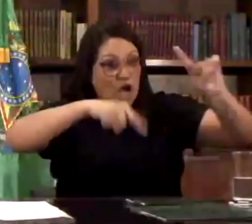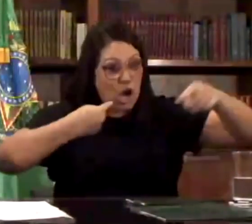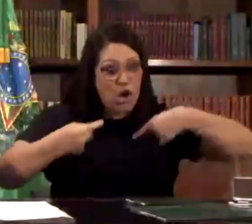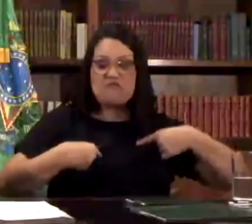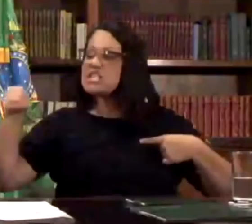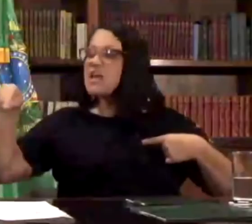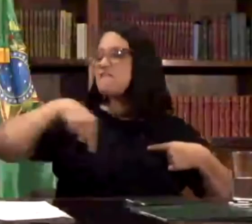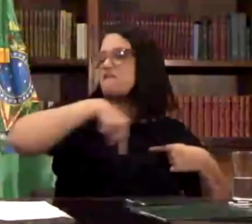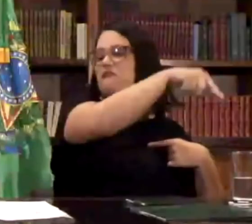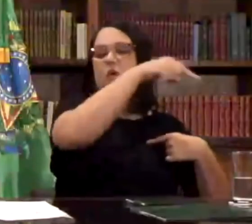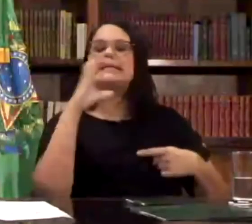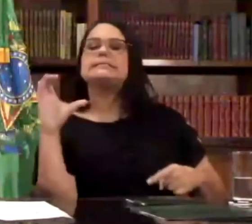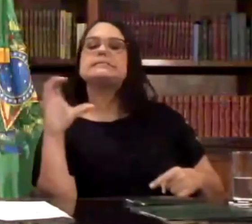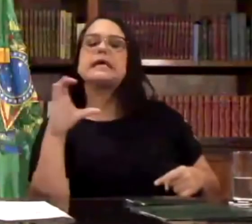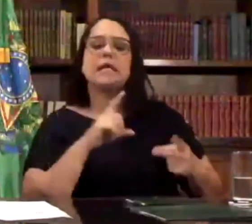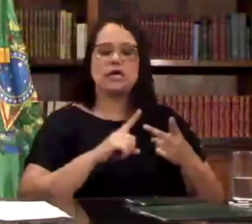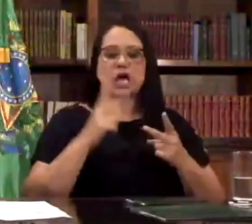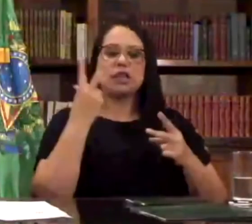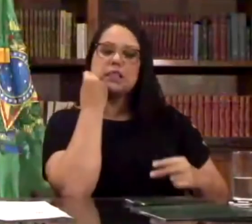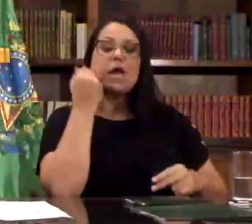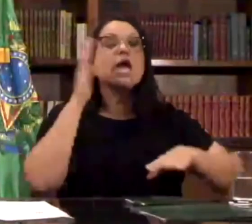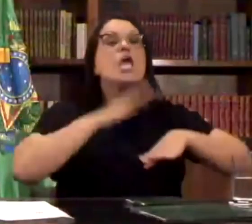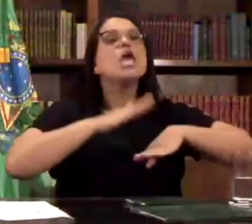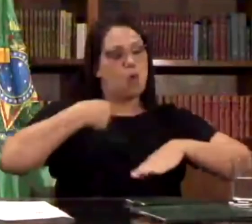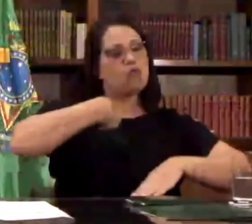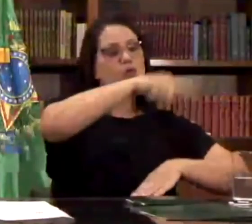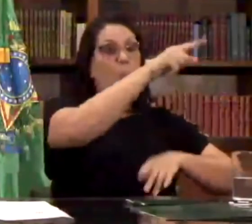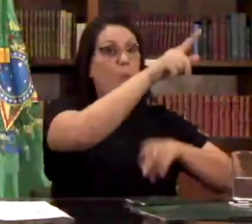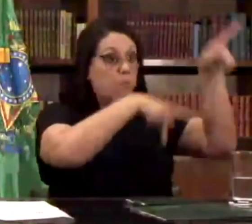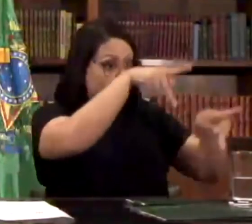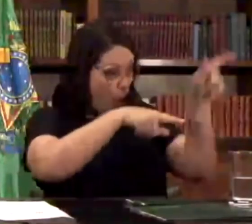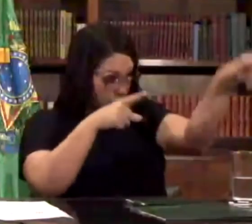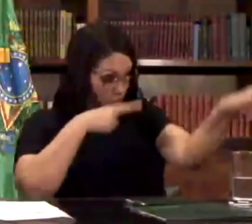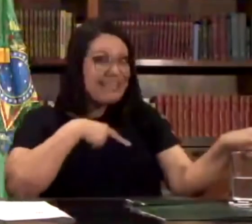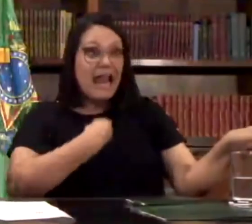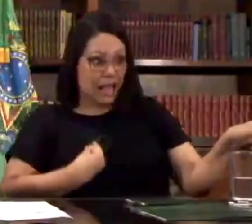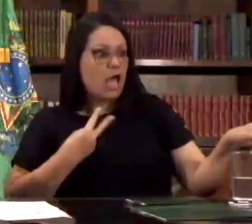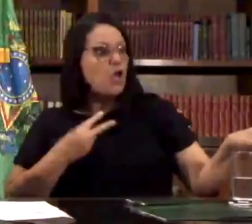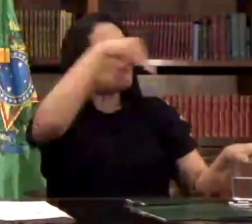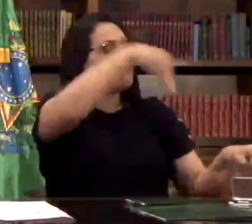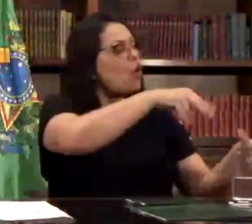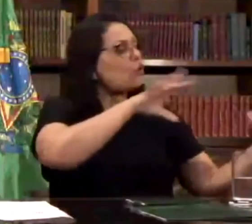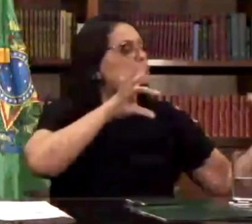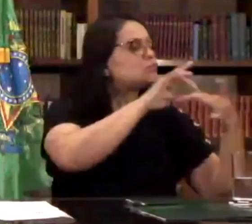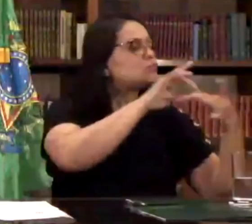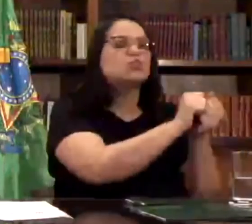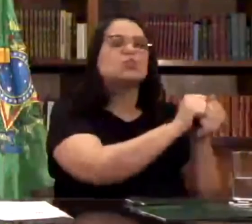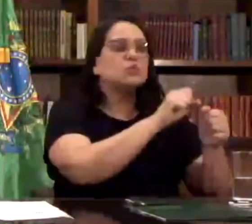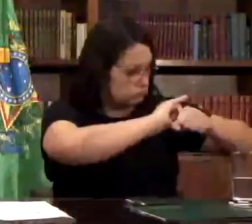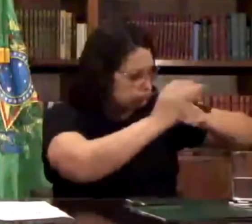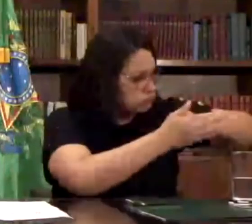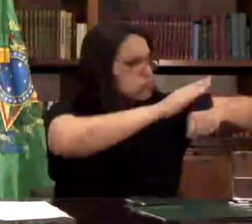e Taguatinga, eu vou onde o povo está. Se o povo está contaminado, eu vou lá no meio do povo. Eu sempre fiz assim. Agora